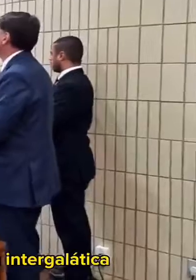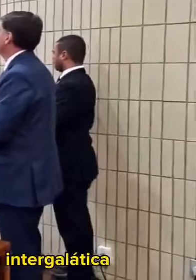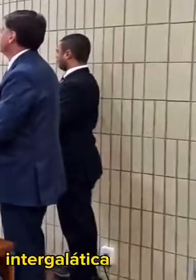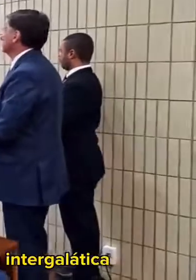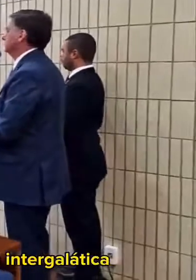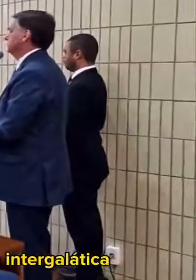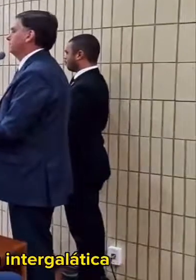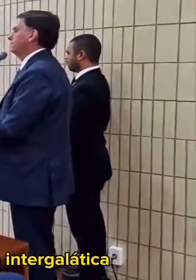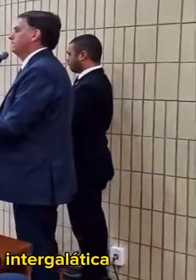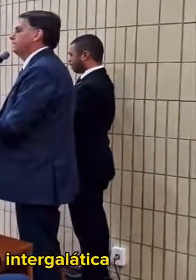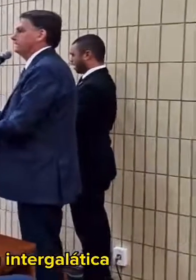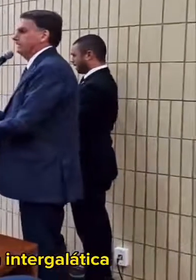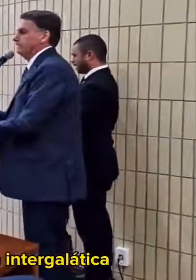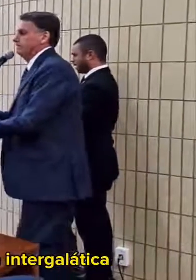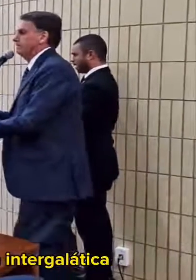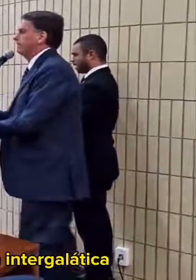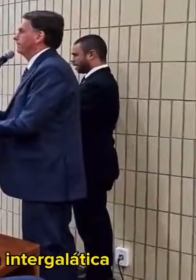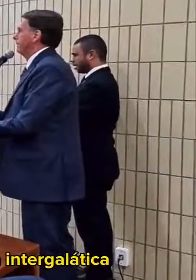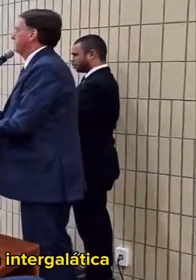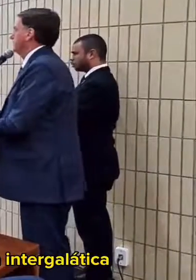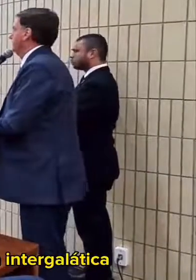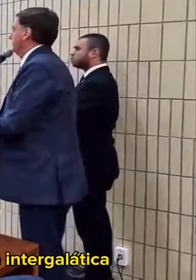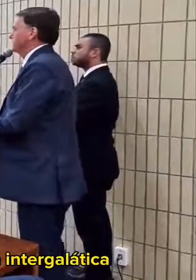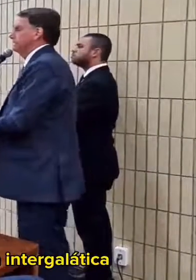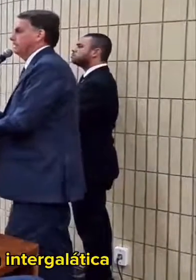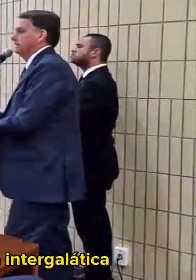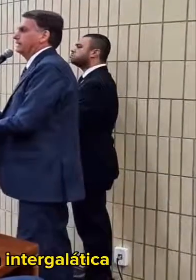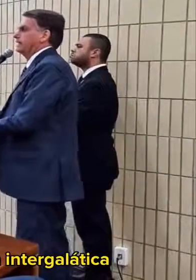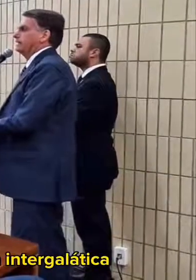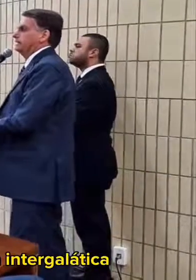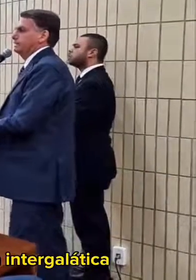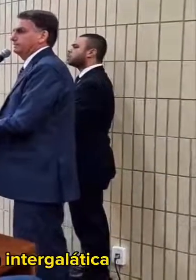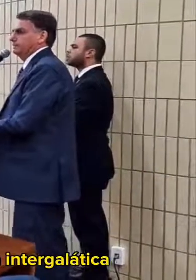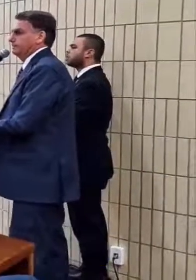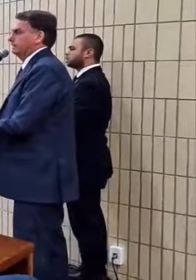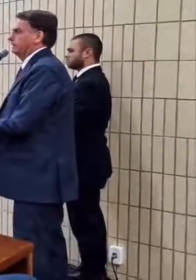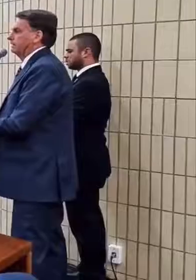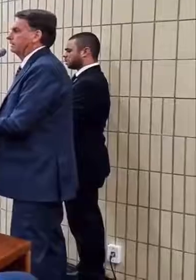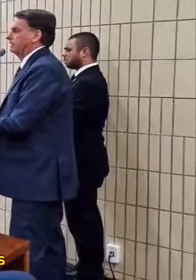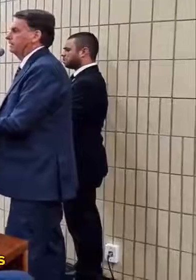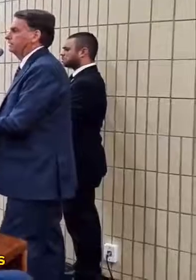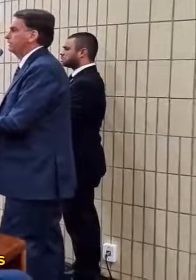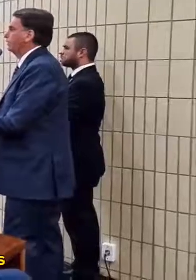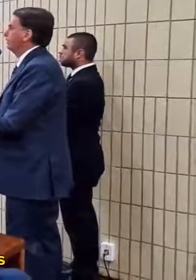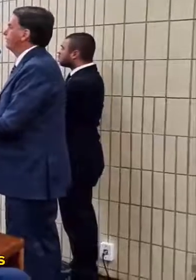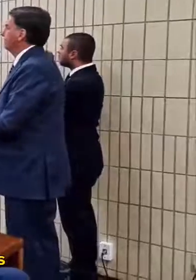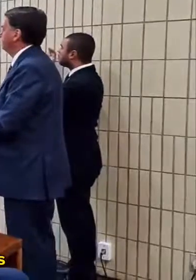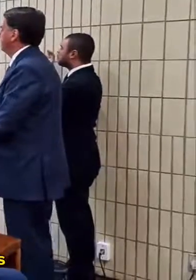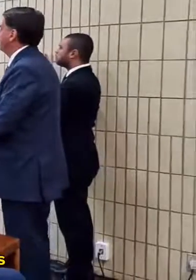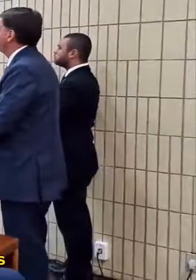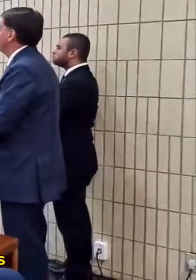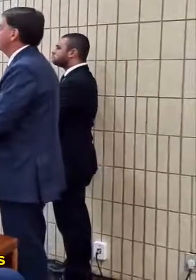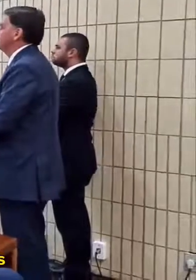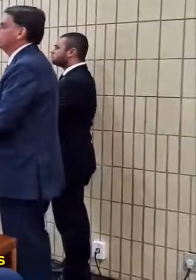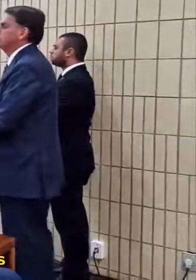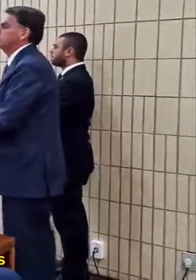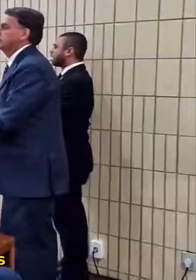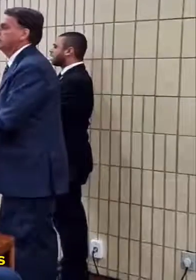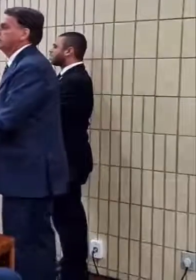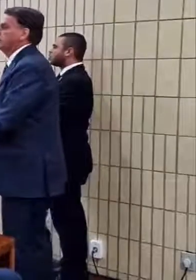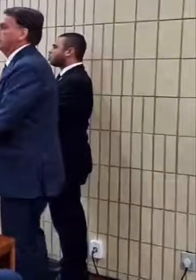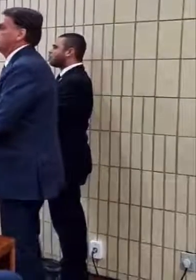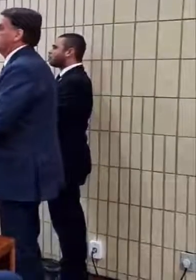um especialista aí em medicina intergaláctica, que é o Randolfo Farafino